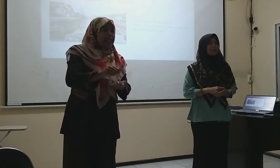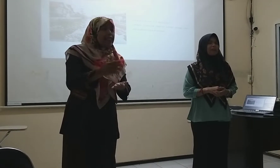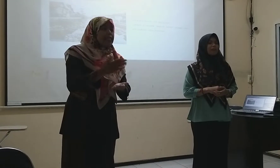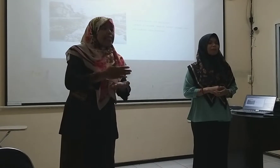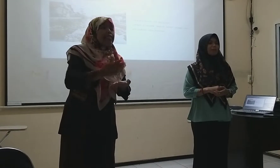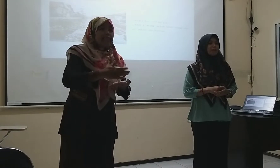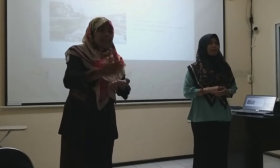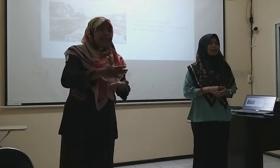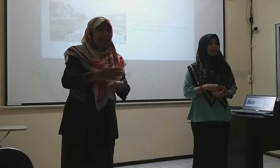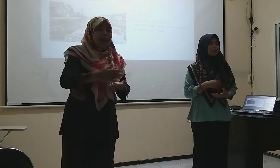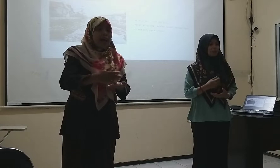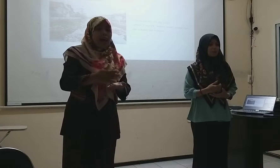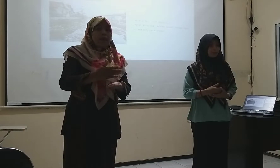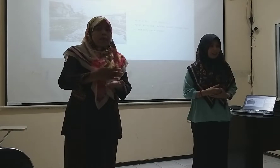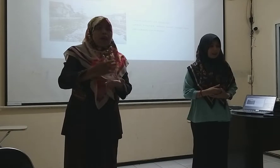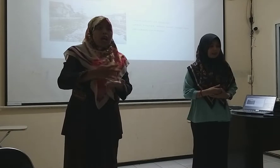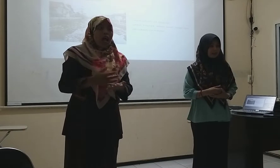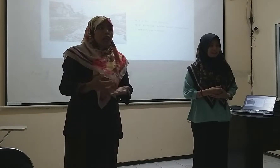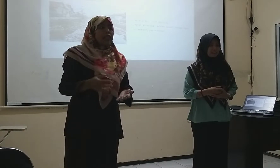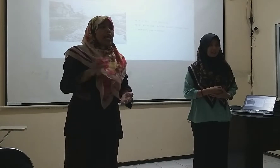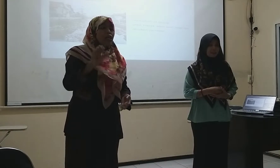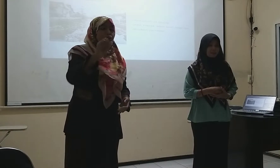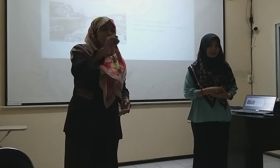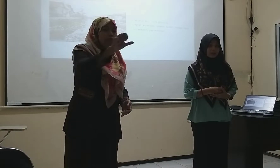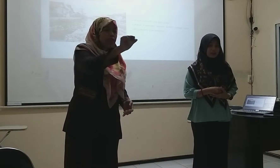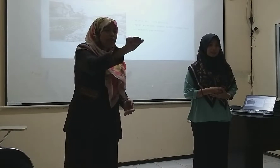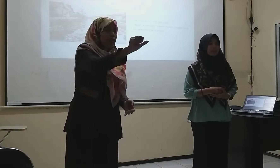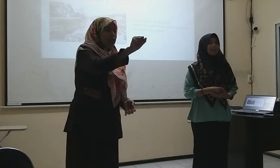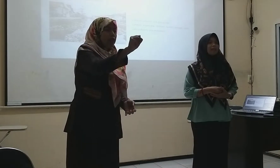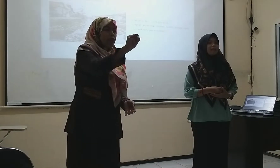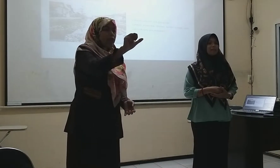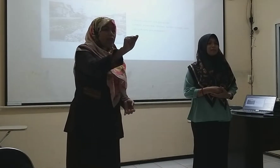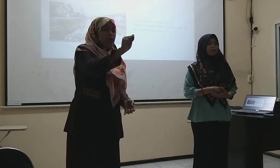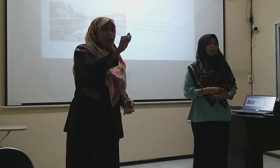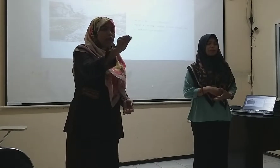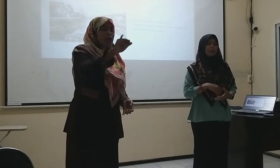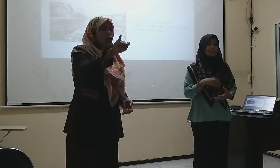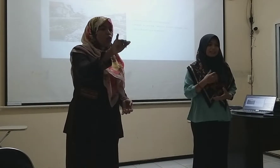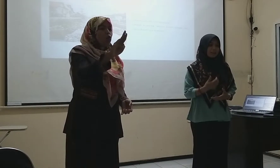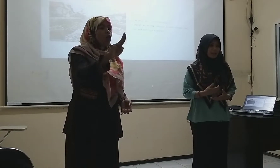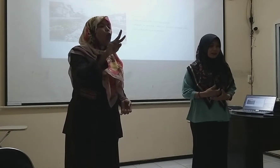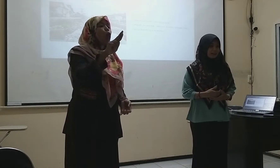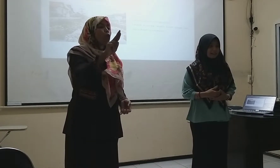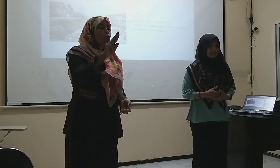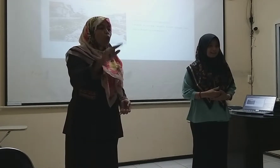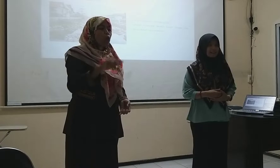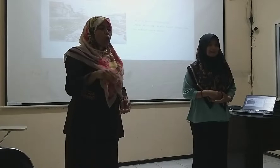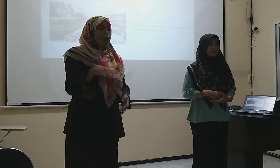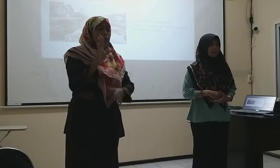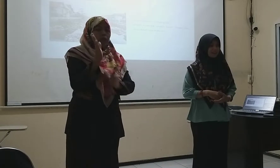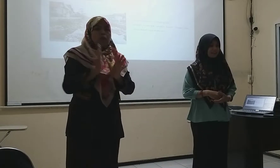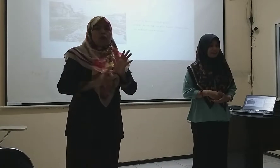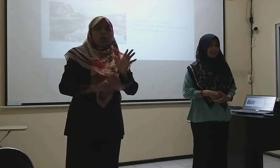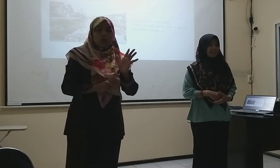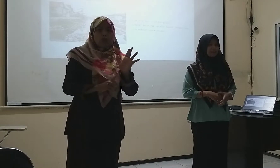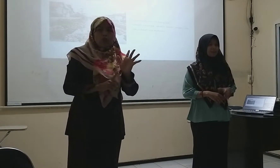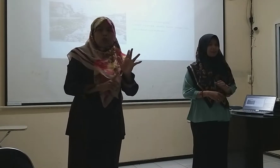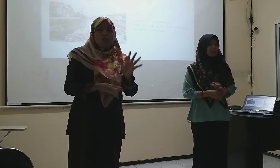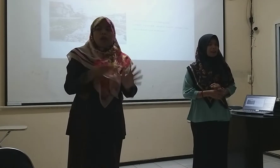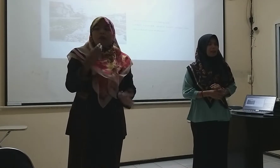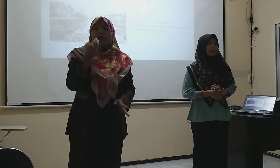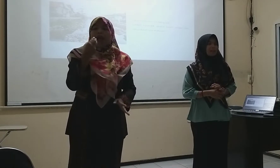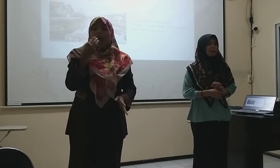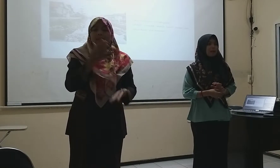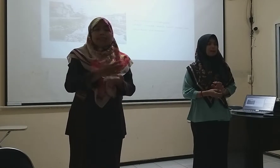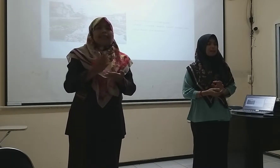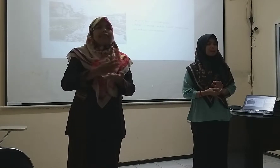ya. Kemudian sayur-sayuran, sisa sayur-sayuran gitu. Kemudian sisa makanan dan sebagainya. Itu